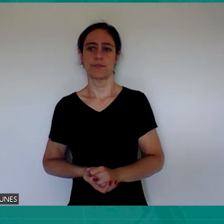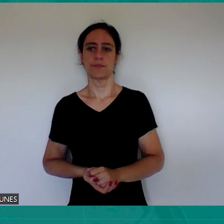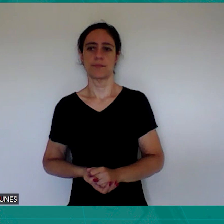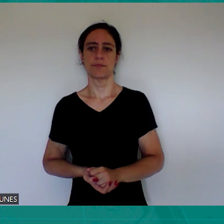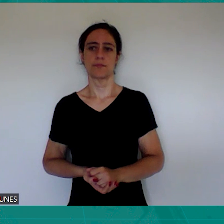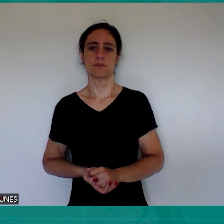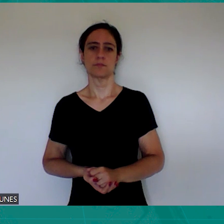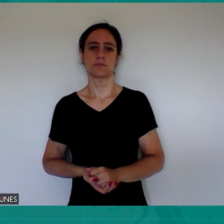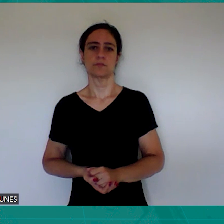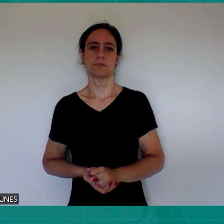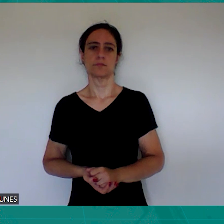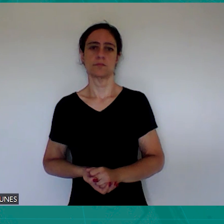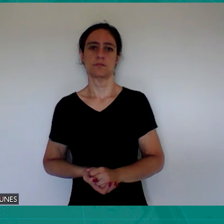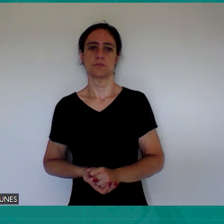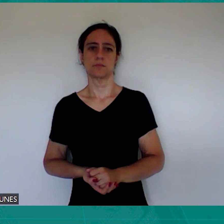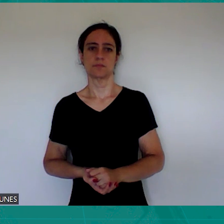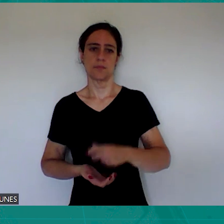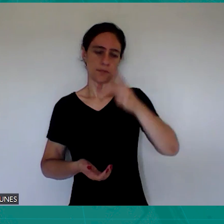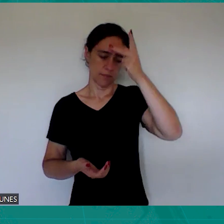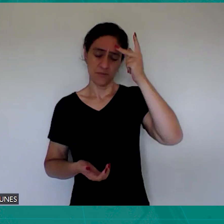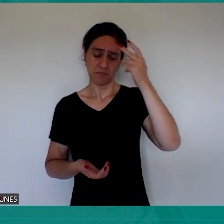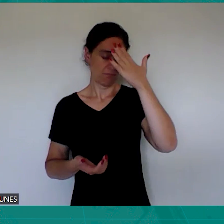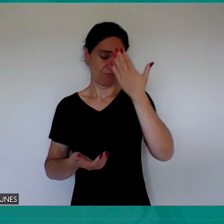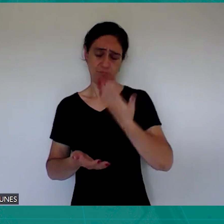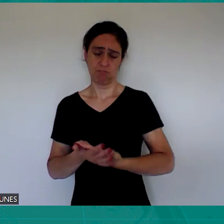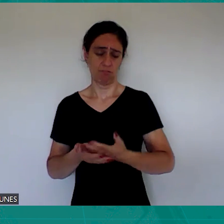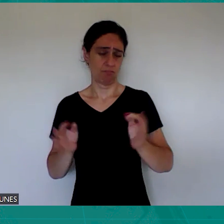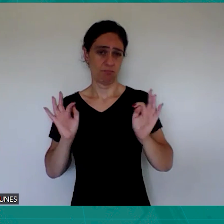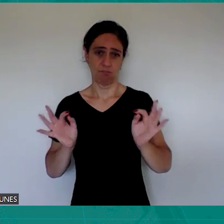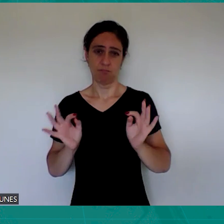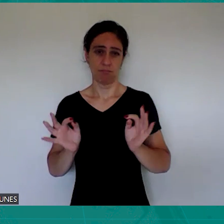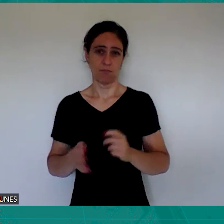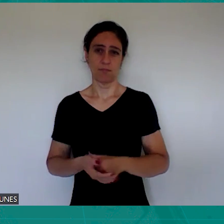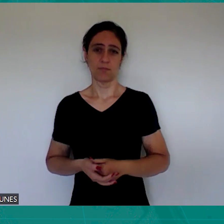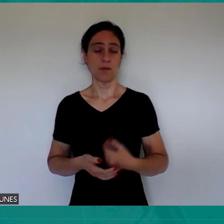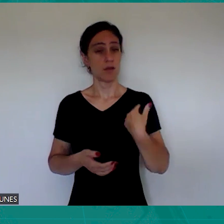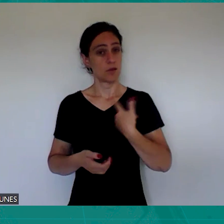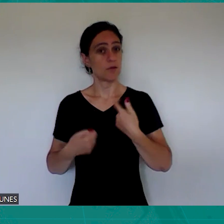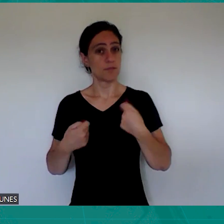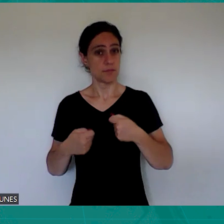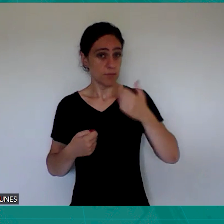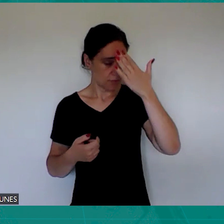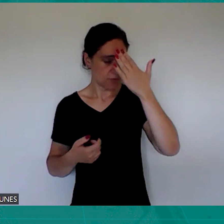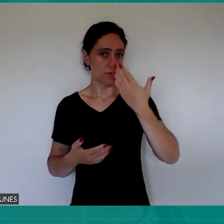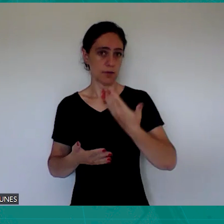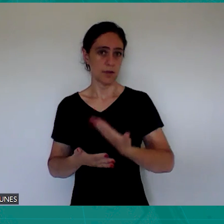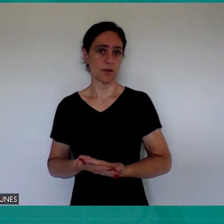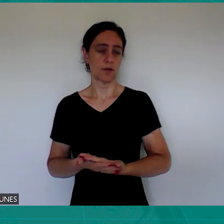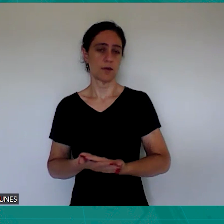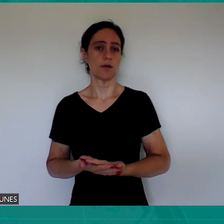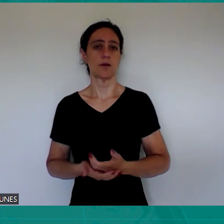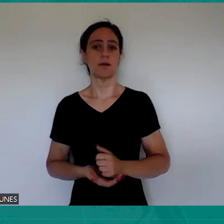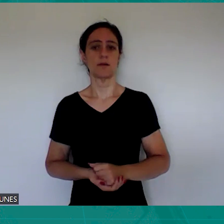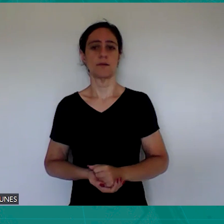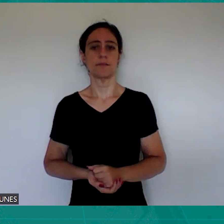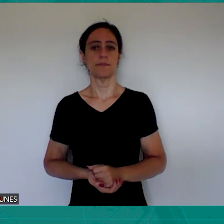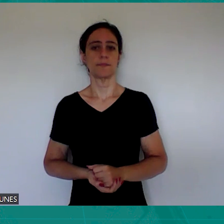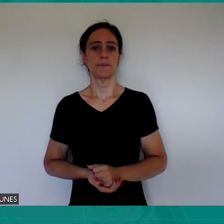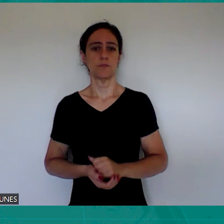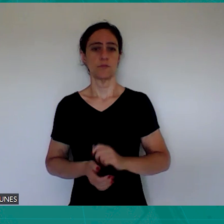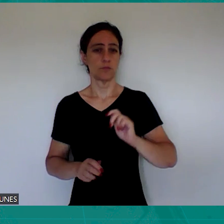E muitos não creem. Irmãos, nós temos que crer. Pelo menos por esses sinais todos que estão